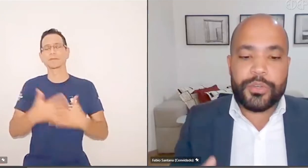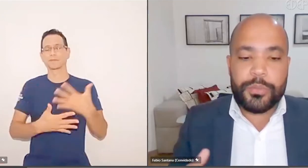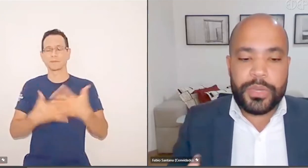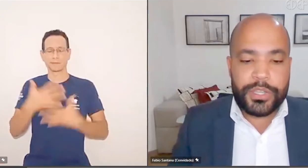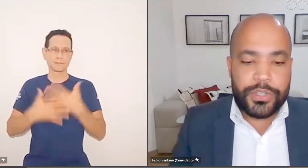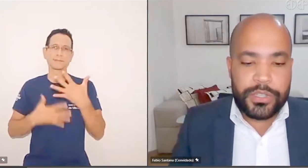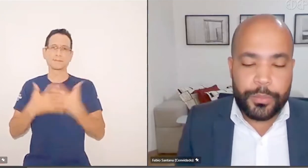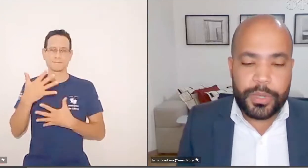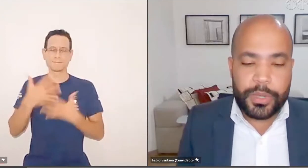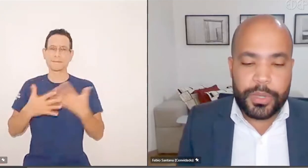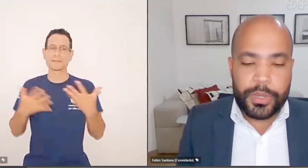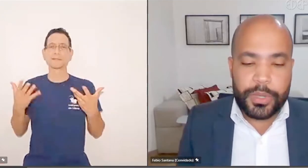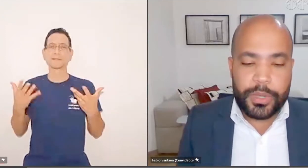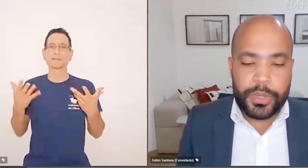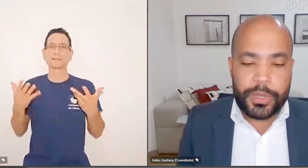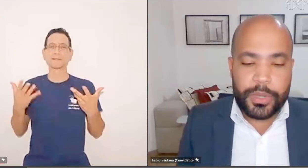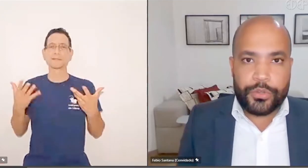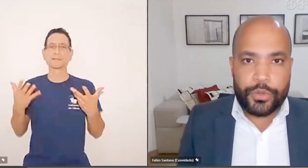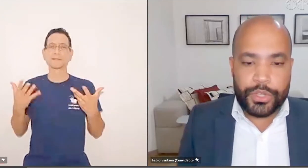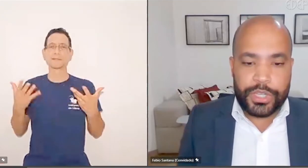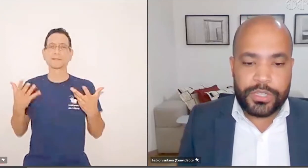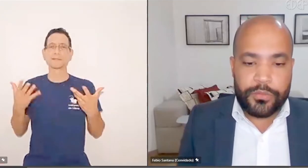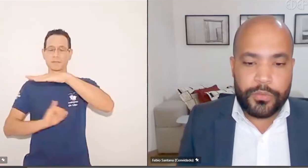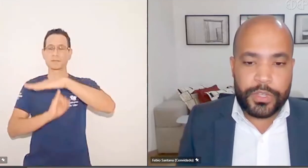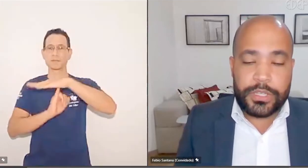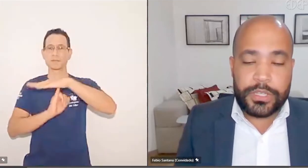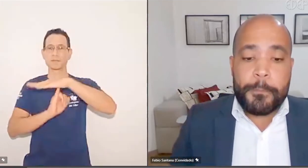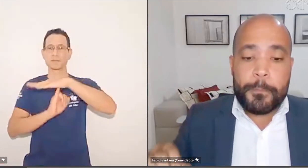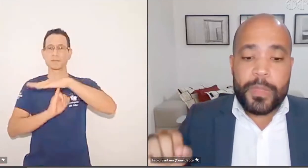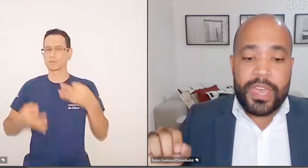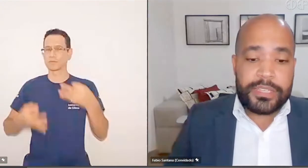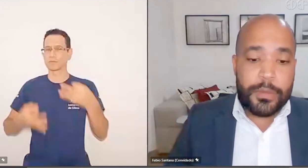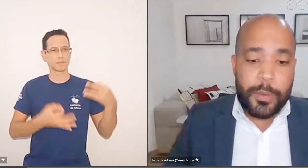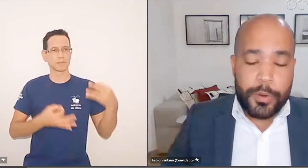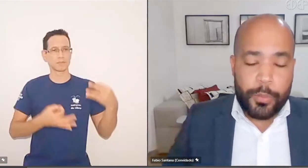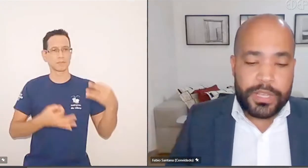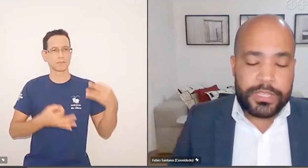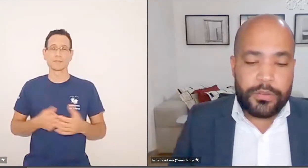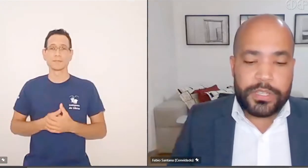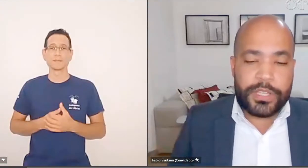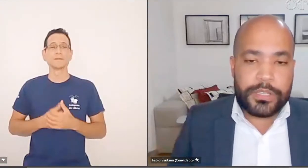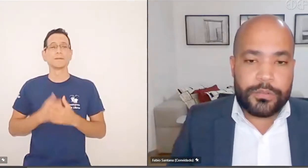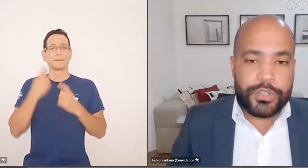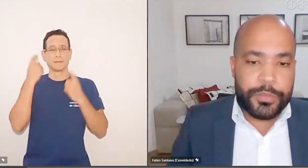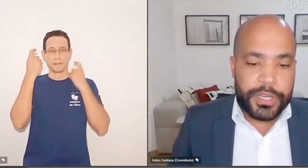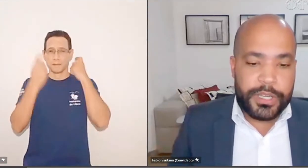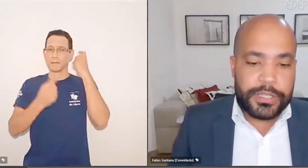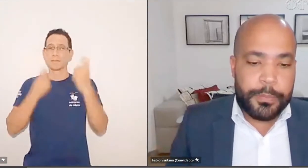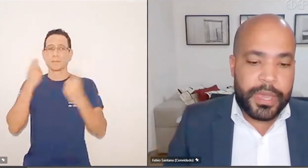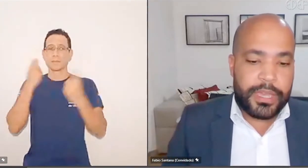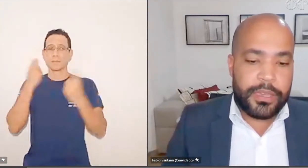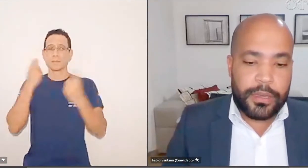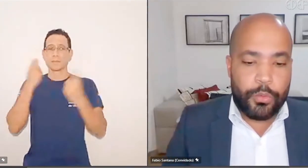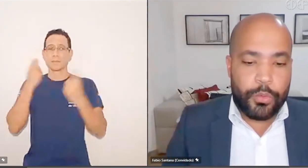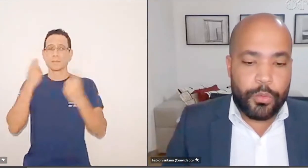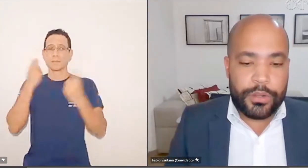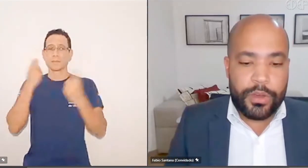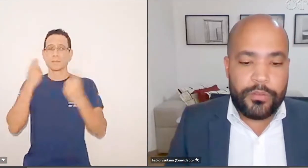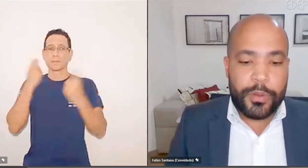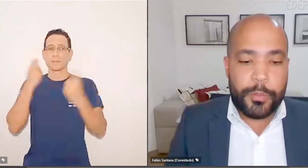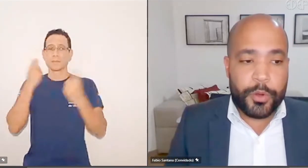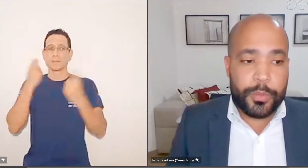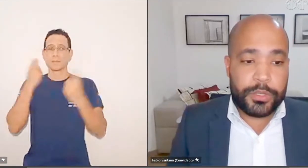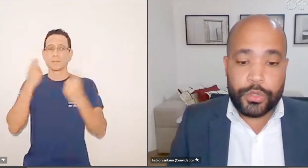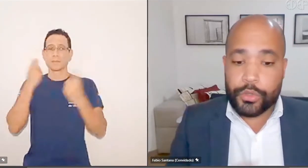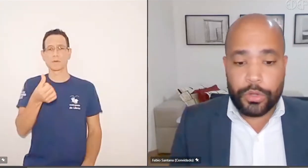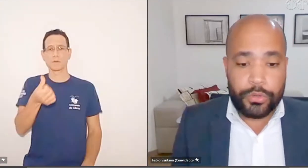brilhantemente desenvolvido pelas instituições jurídicas envolvidas. Então, essa é uma preocupação, essa votação de amanhã, essa PEC 186 de